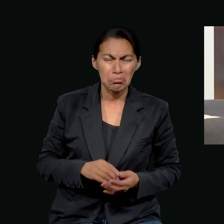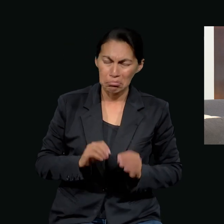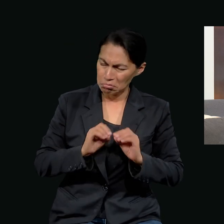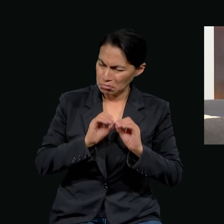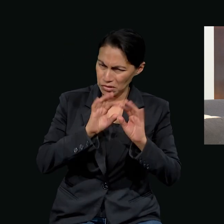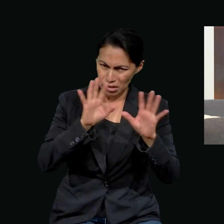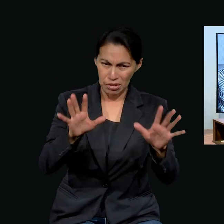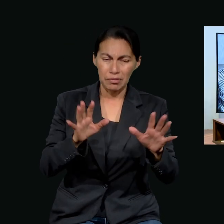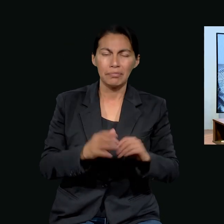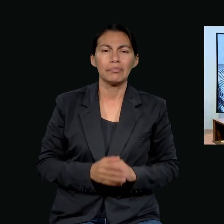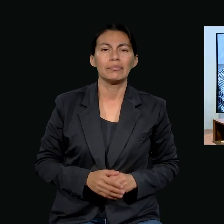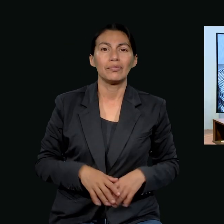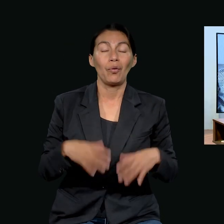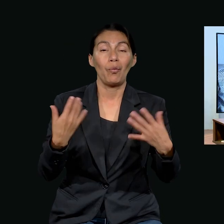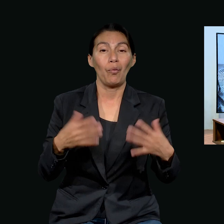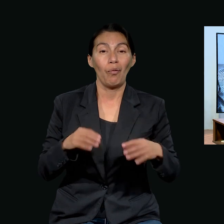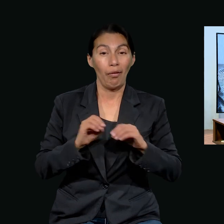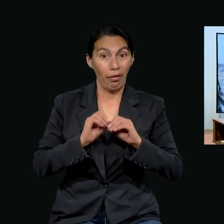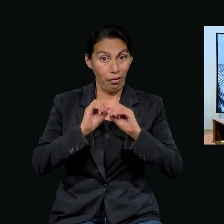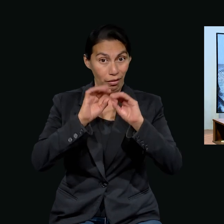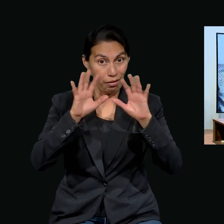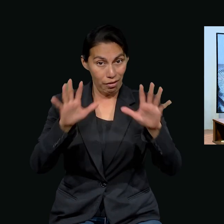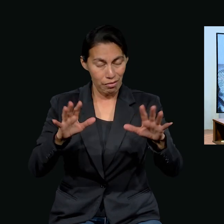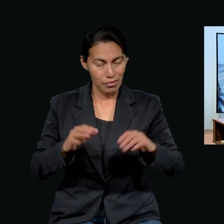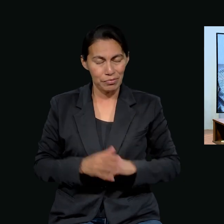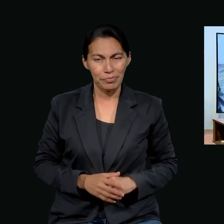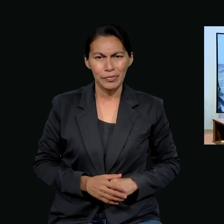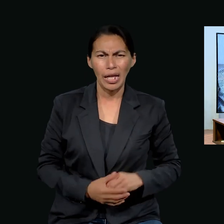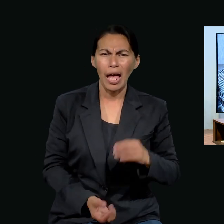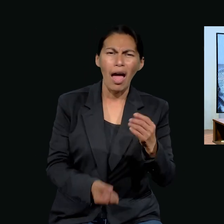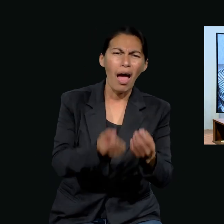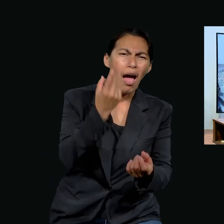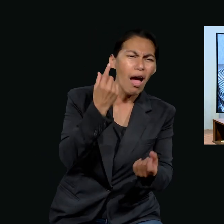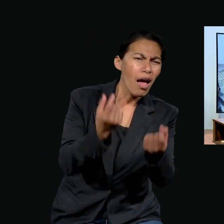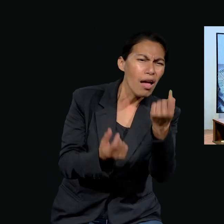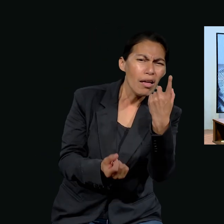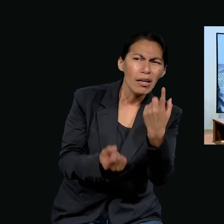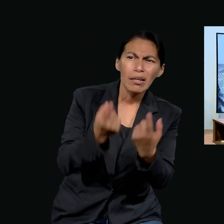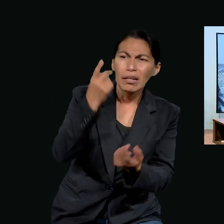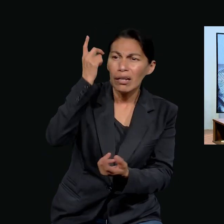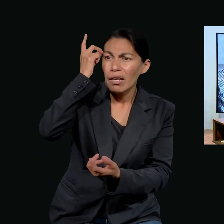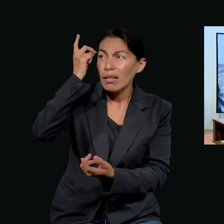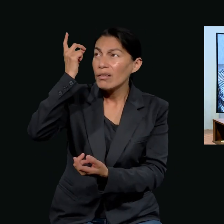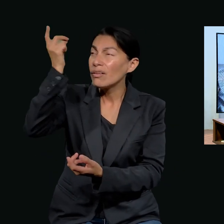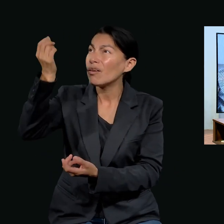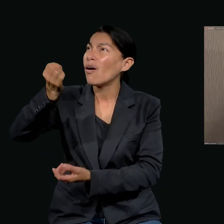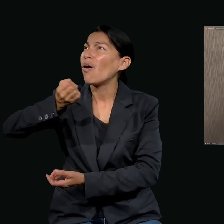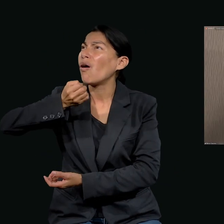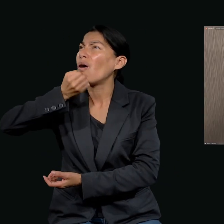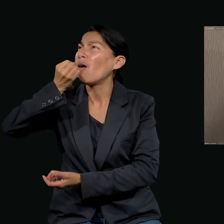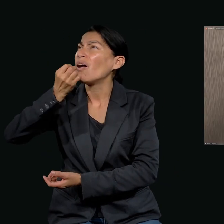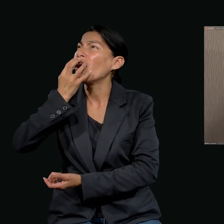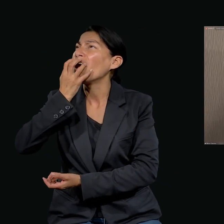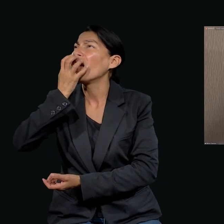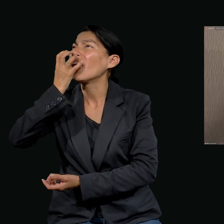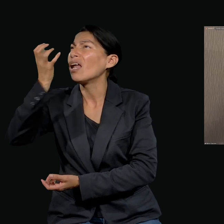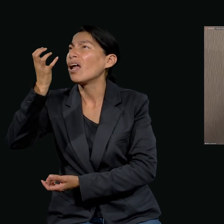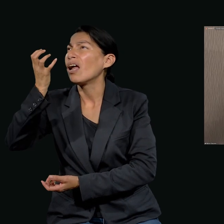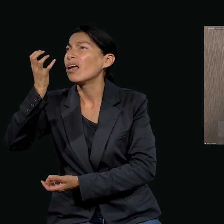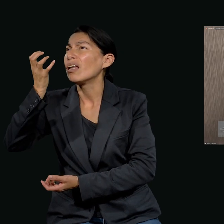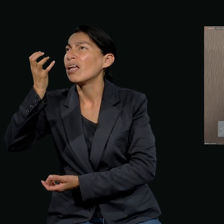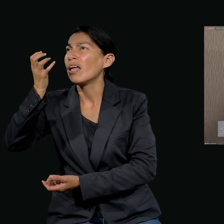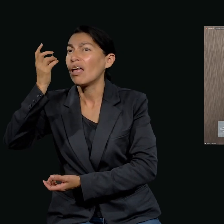ampliamente. Ampliamente, don. Nadie que clame a Dios va a ser